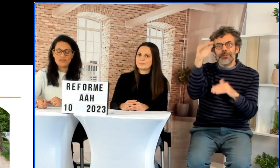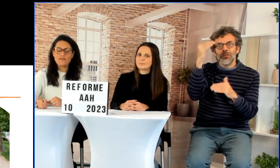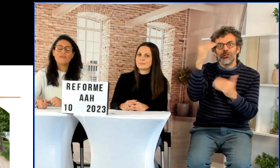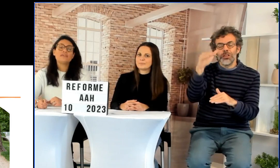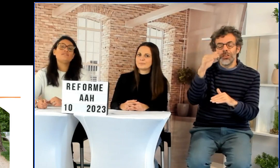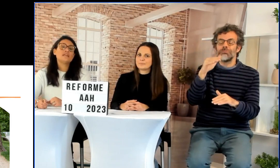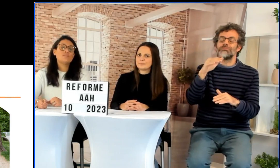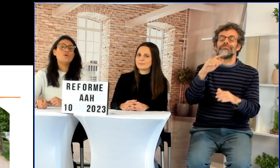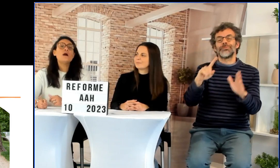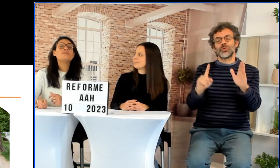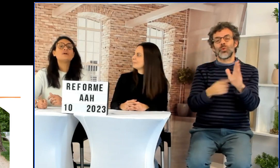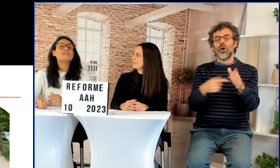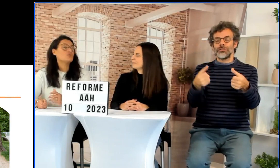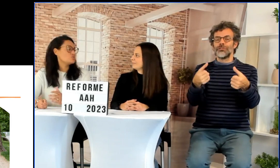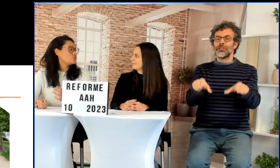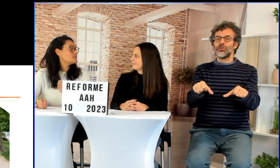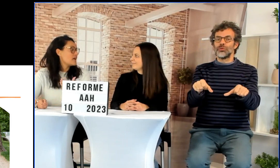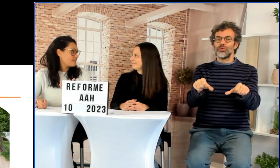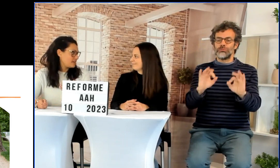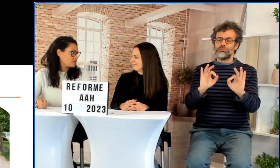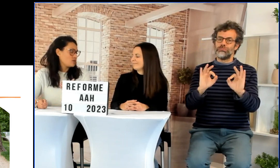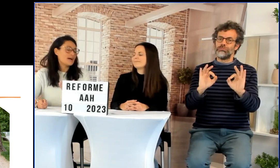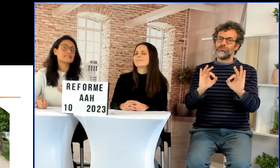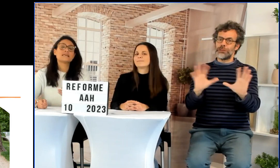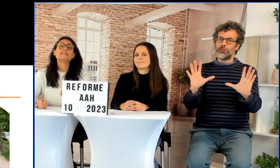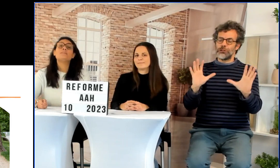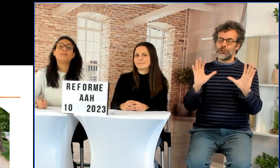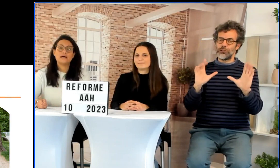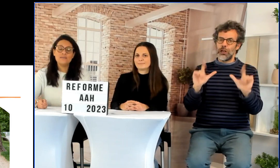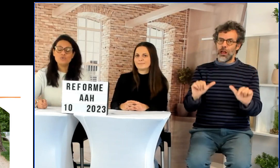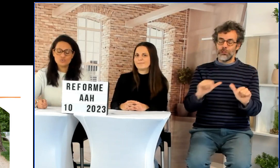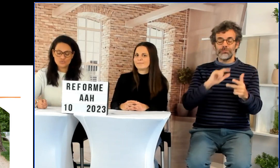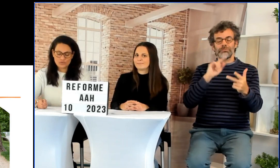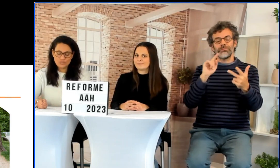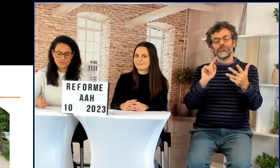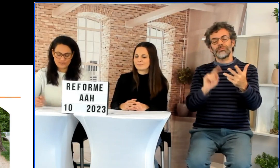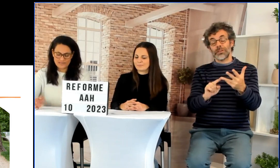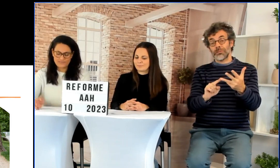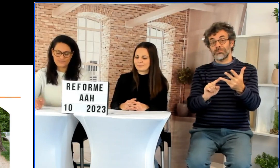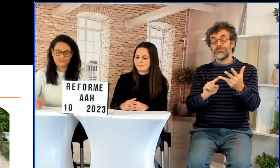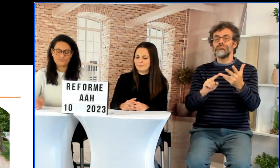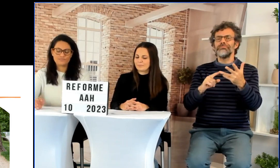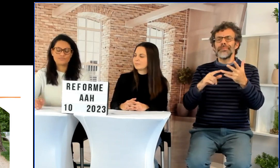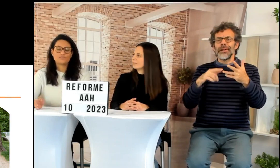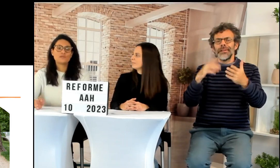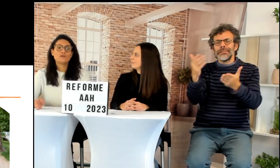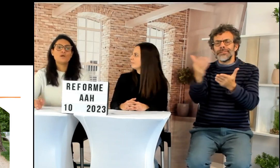séjour, et évidemment, avoir des ressources inférieures à un certain barème que nous verrons plus tard.